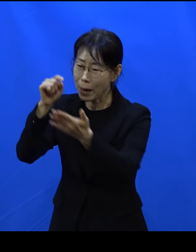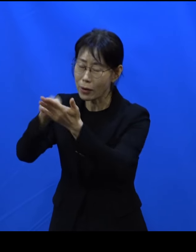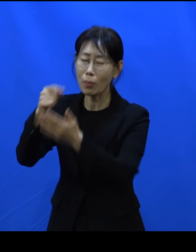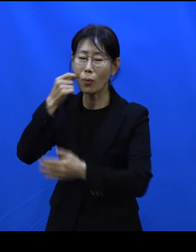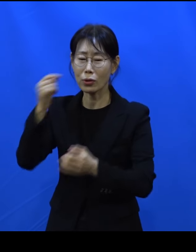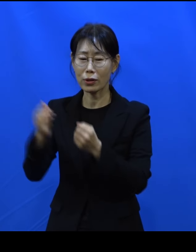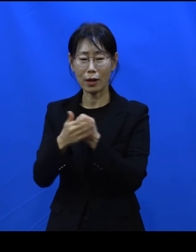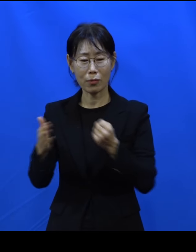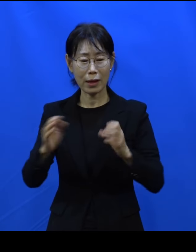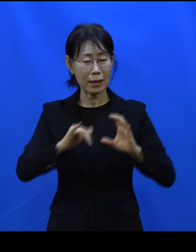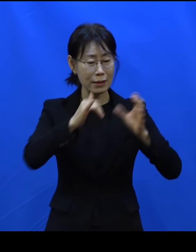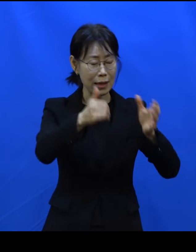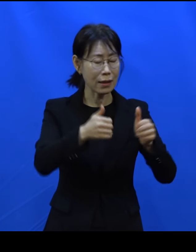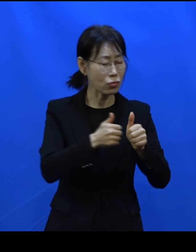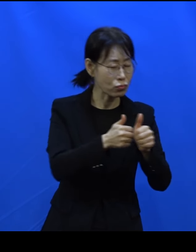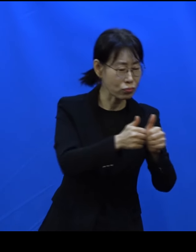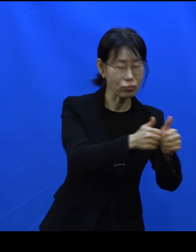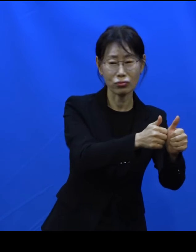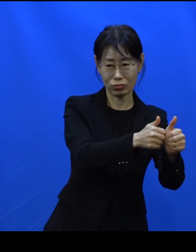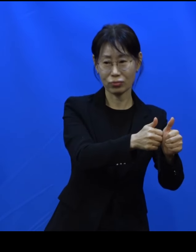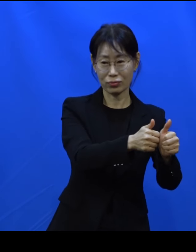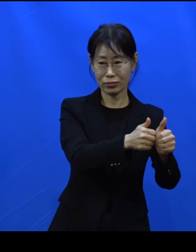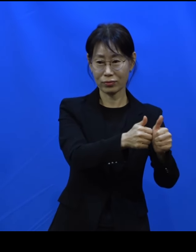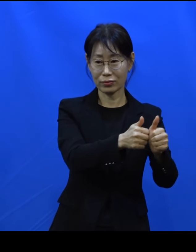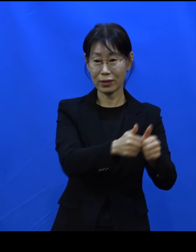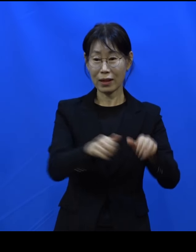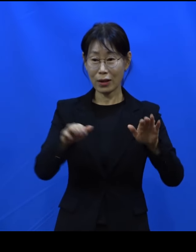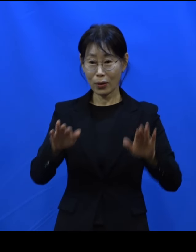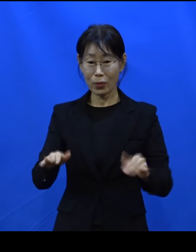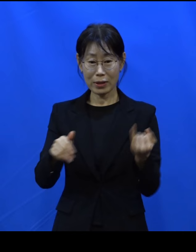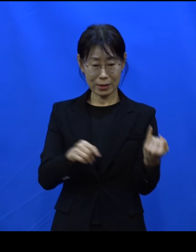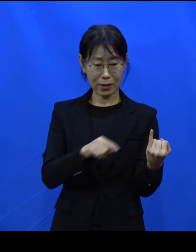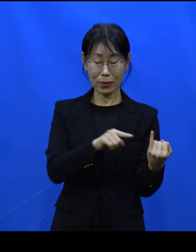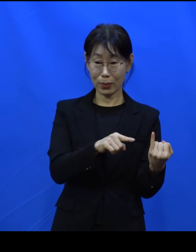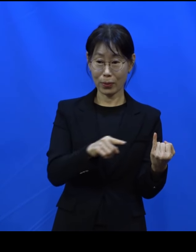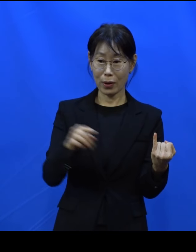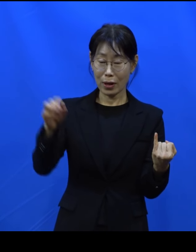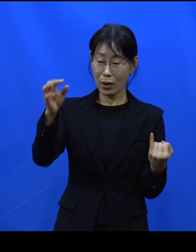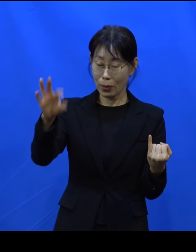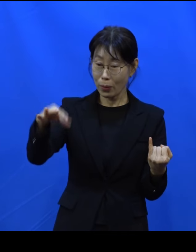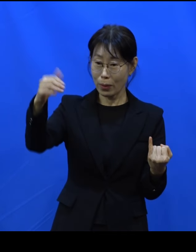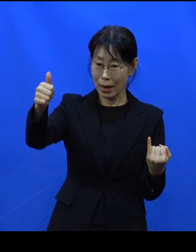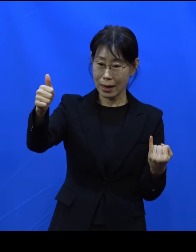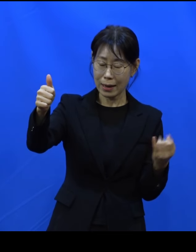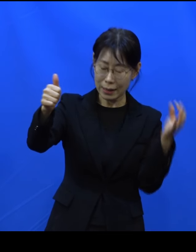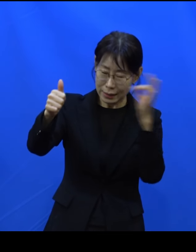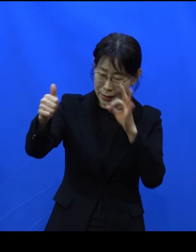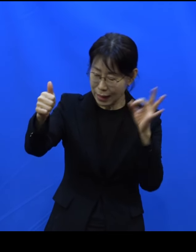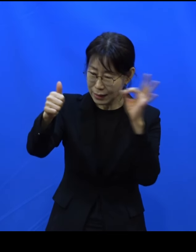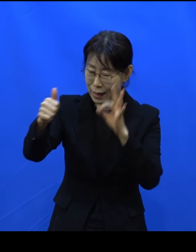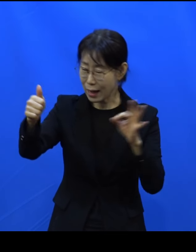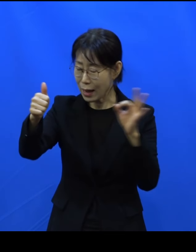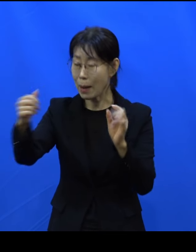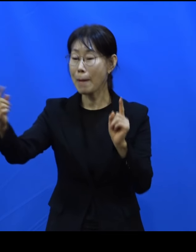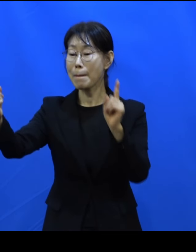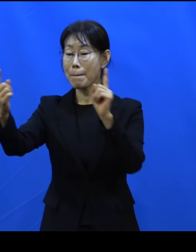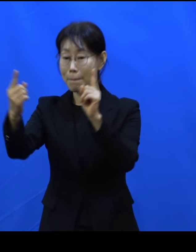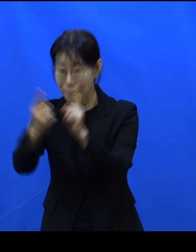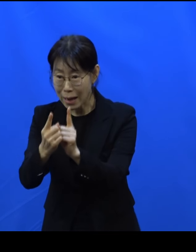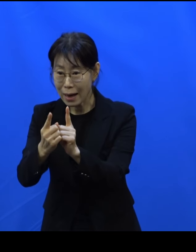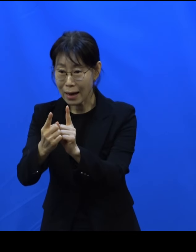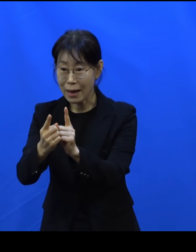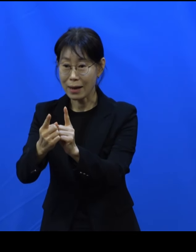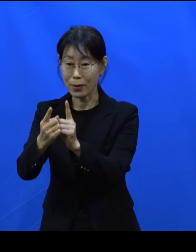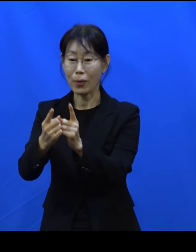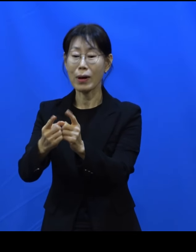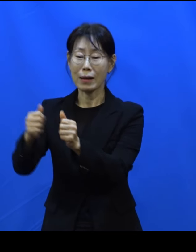그 위기를 만나서 결국은 그리스도와 만나서 온전한 이제 화해가 일어나고 천국 구원에 이르는 그런 역사들.